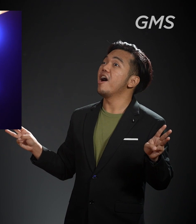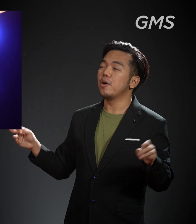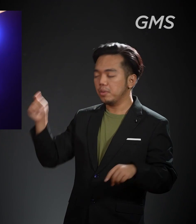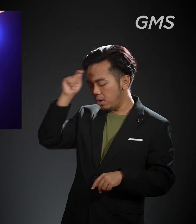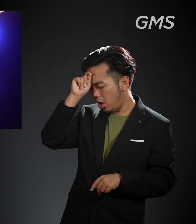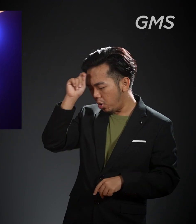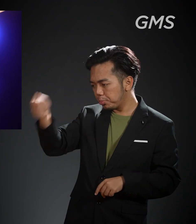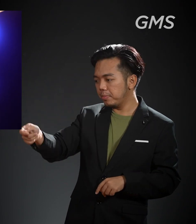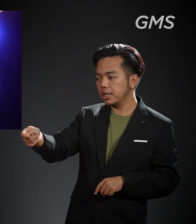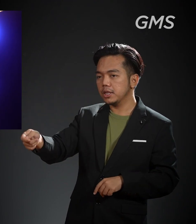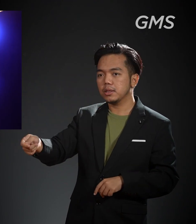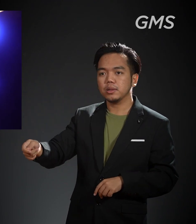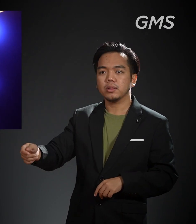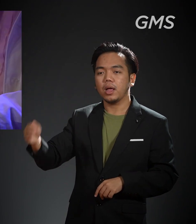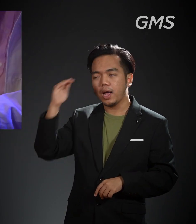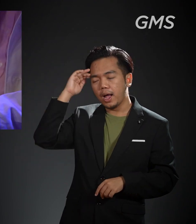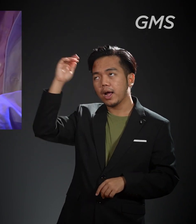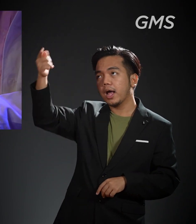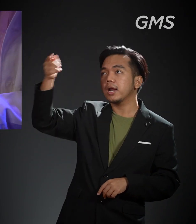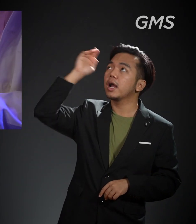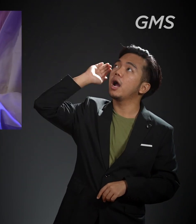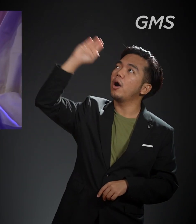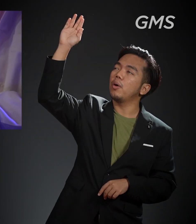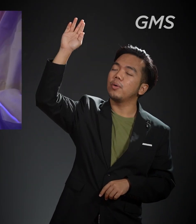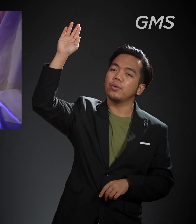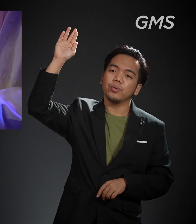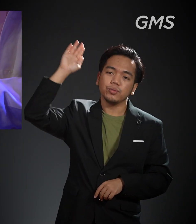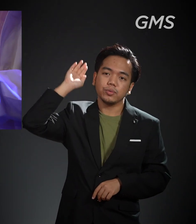hormat akan Engkau.